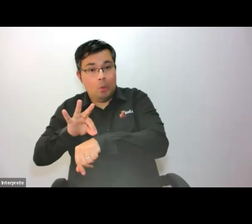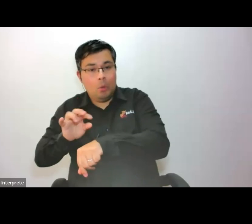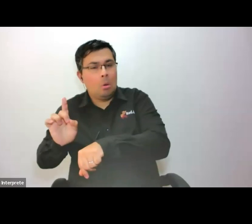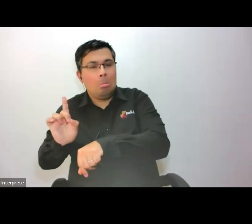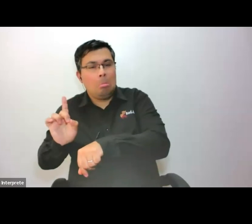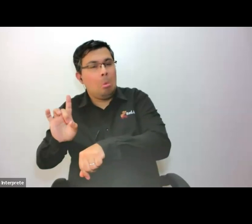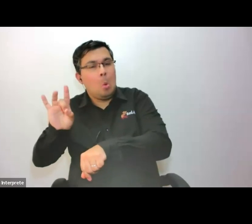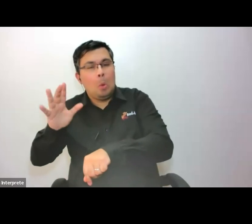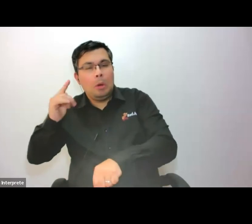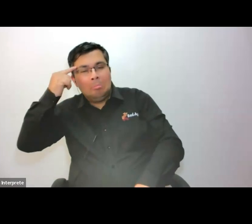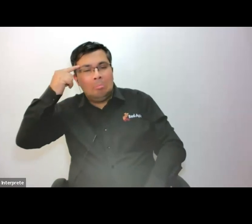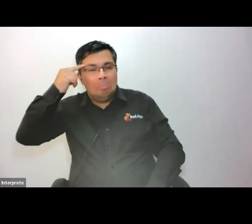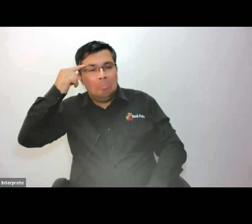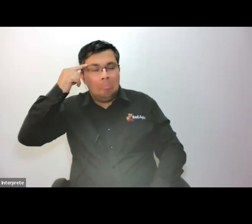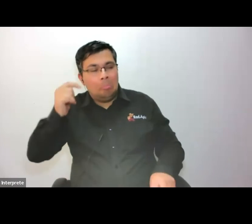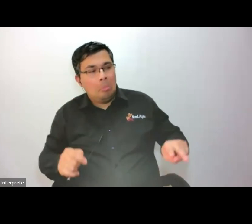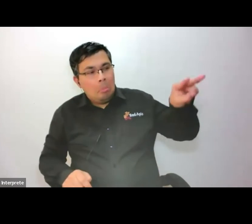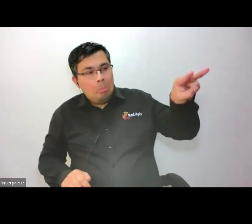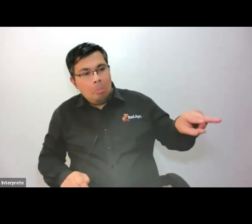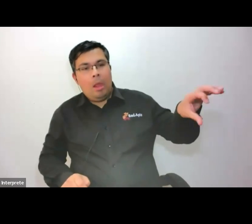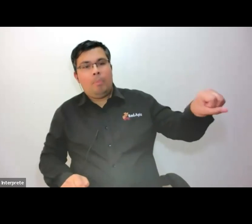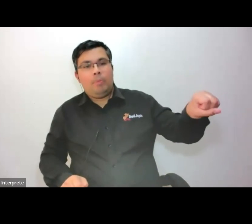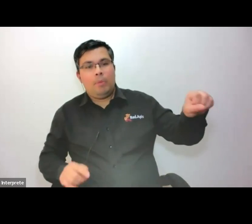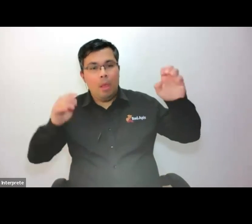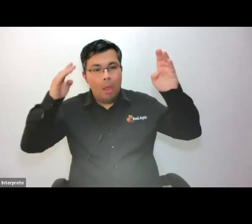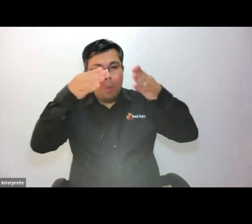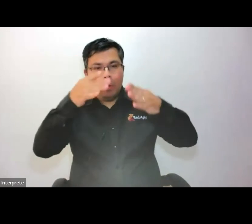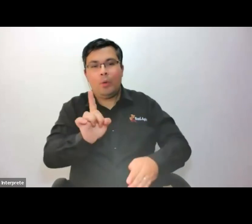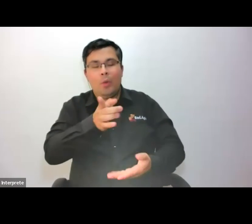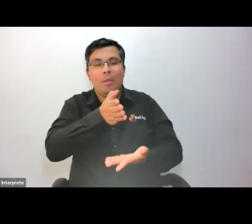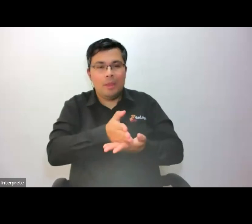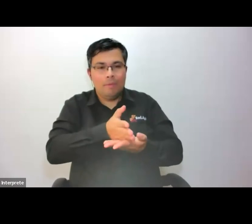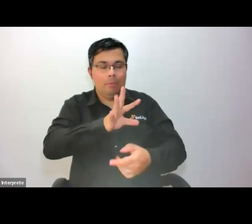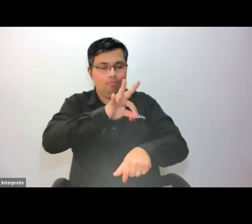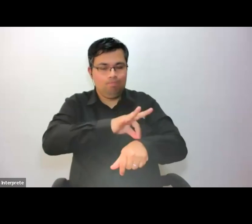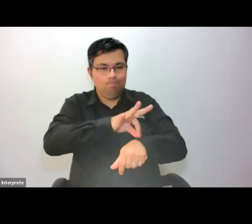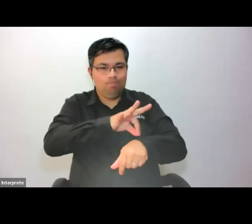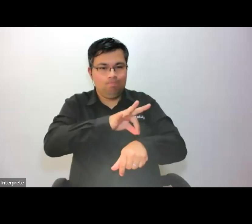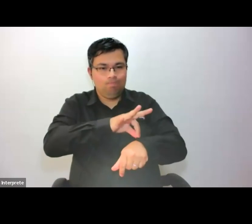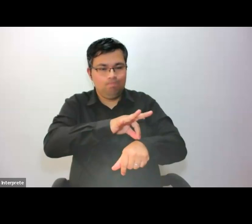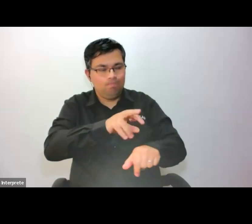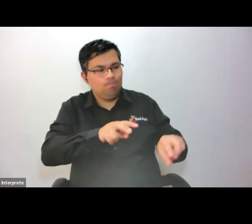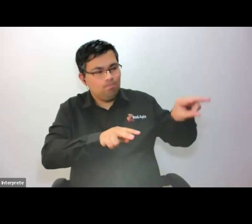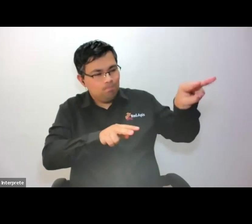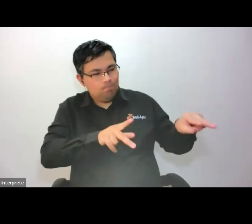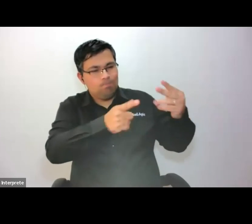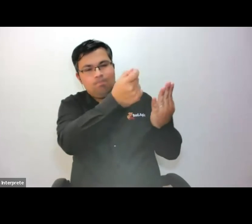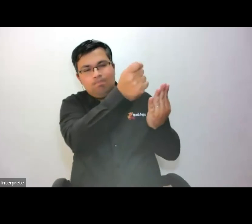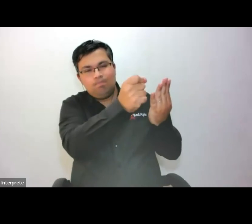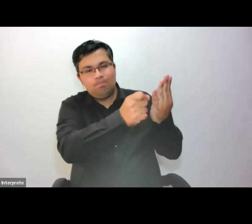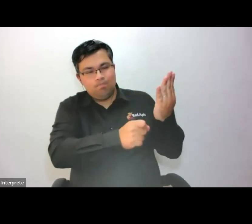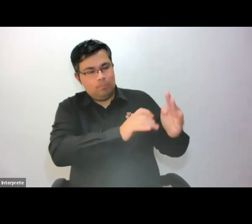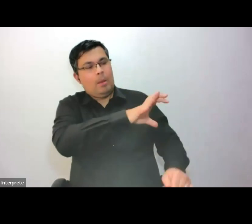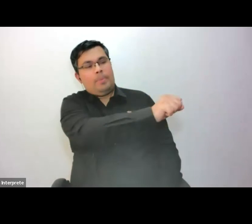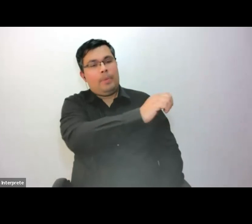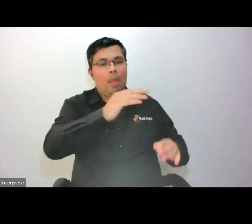con un diagnóstico durante el año, la regla que deberíamos seguir o que debería inspirarnos para poder determinar lo que